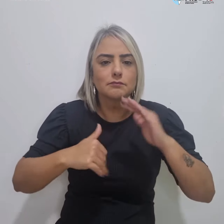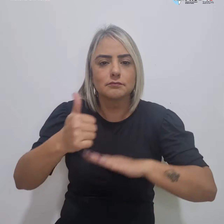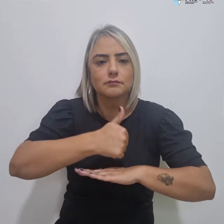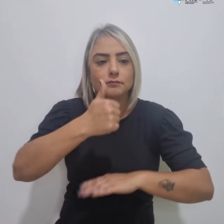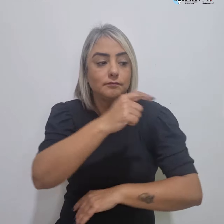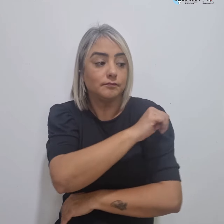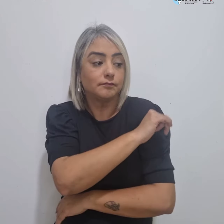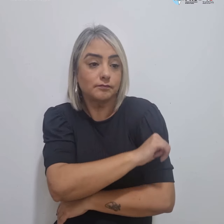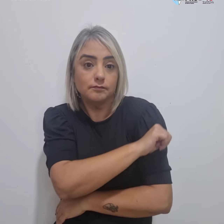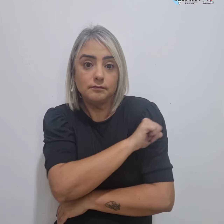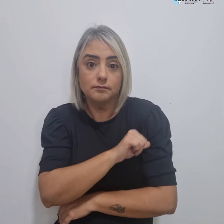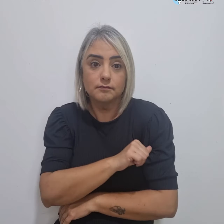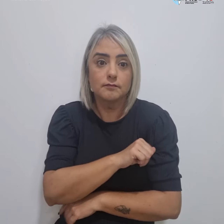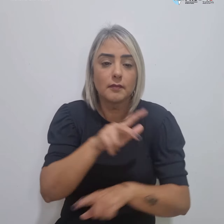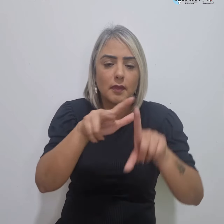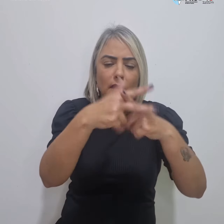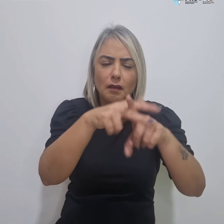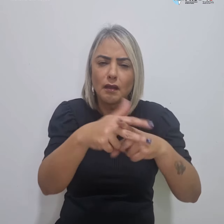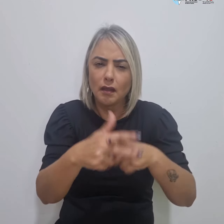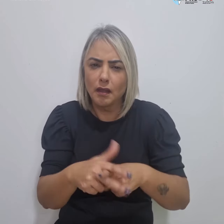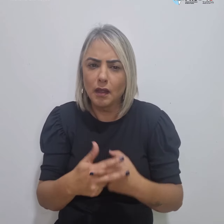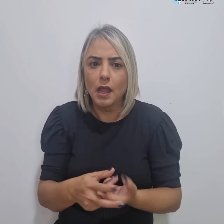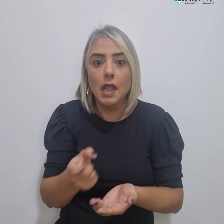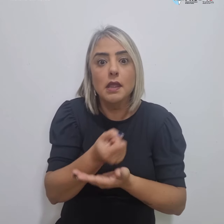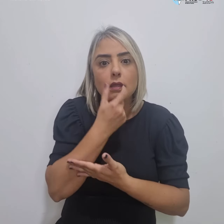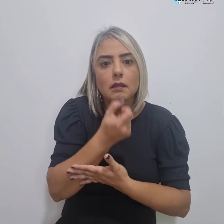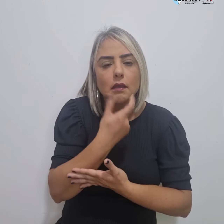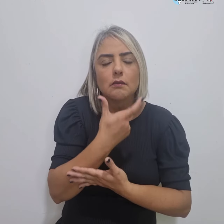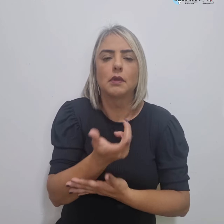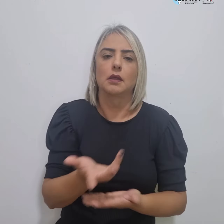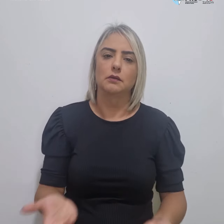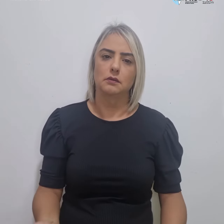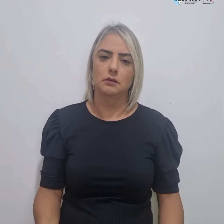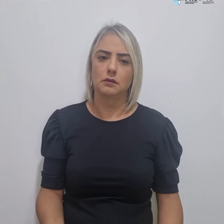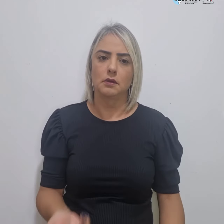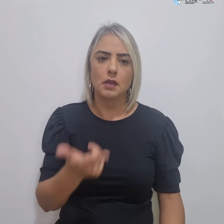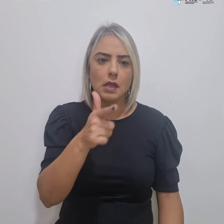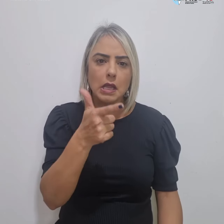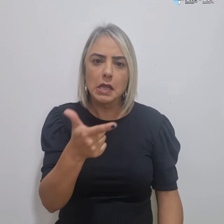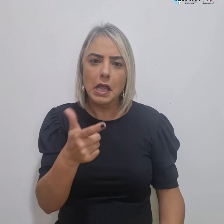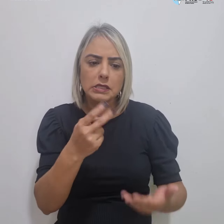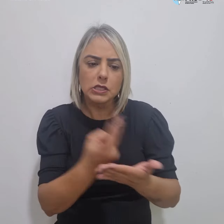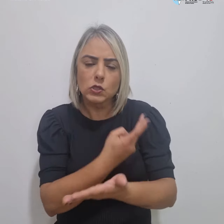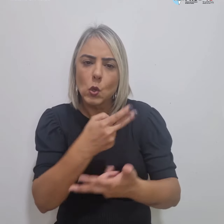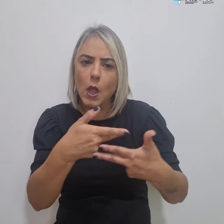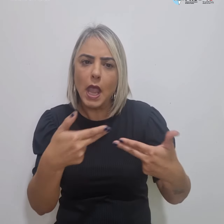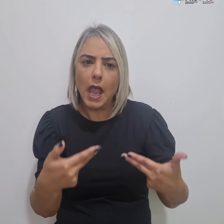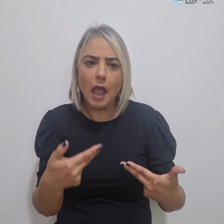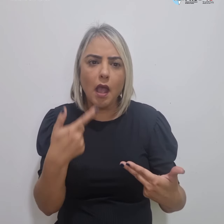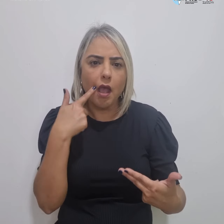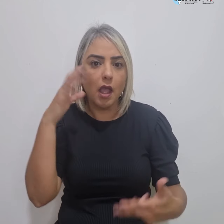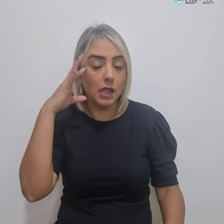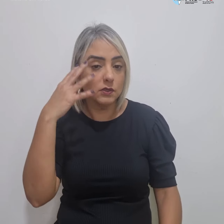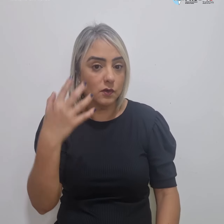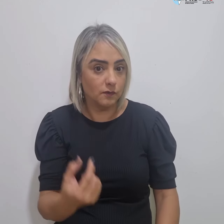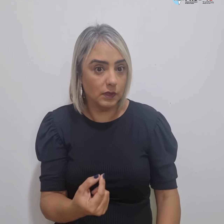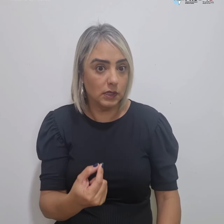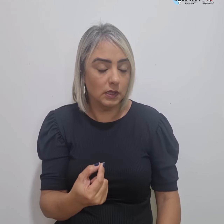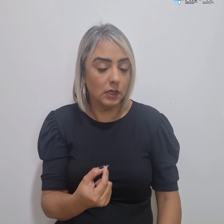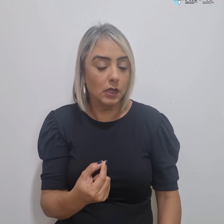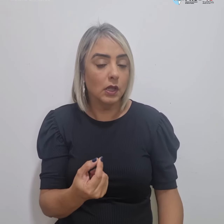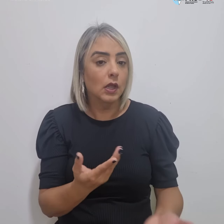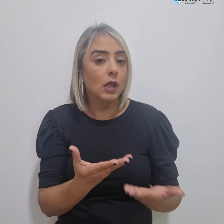enfermagem, equipamentos e medicamentos. Sem que essas irregularidades sejam sanadas, o